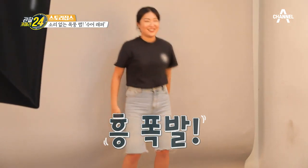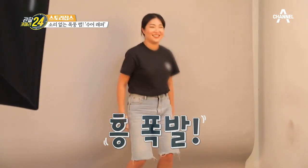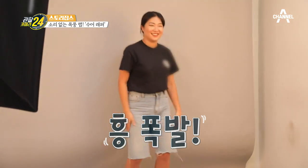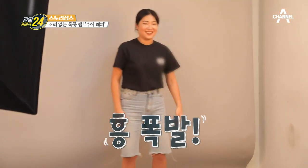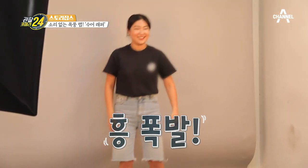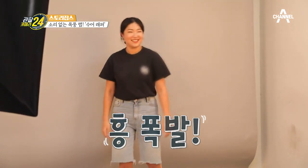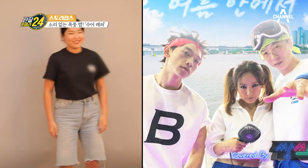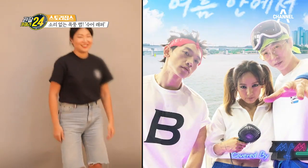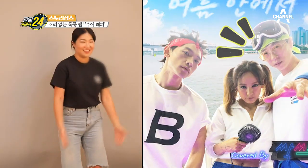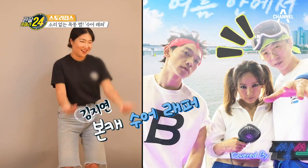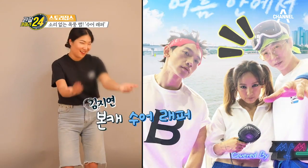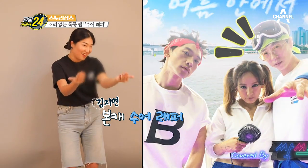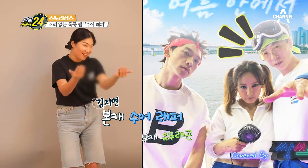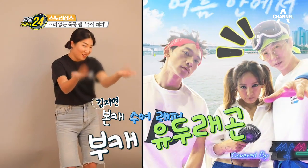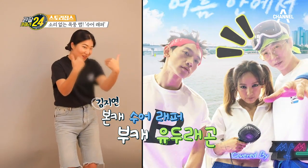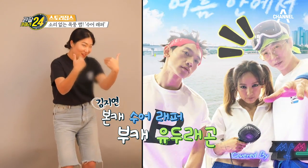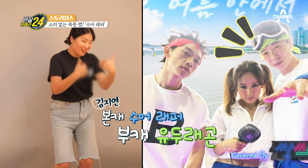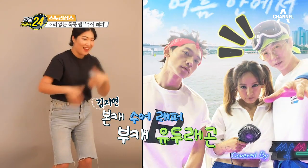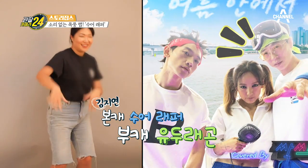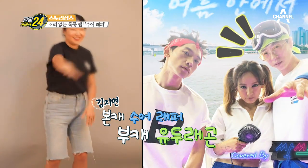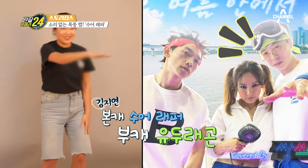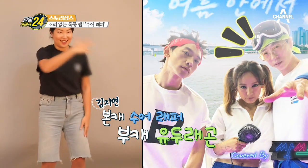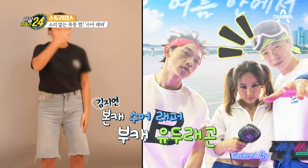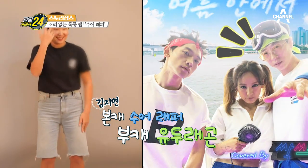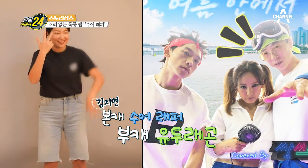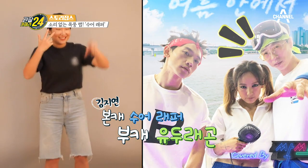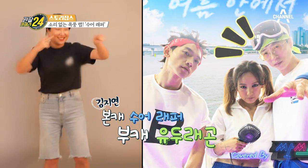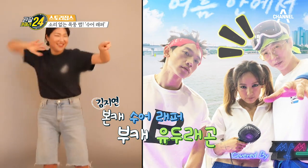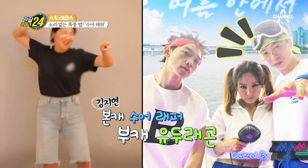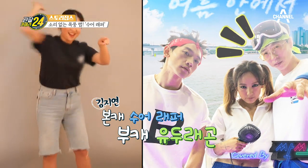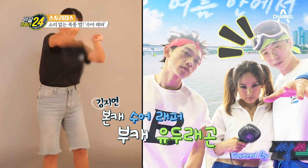들어갑니다. 지연 씨는 엔딩 요정 유드래곤.